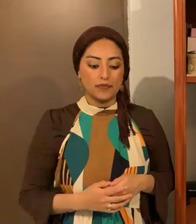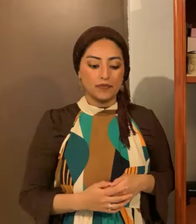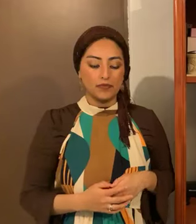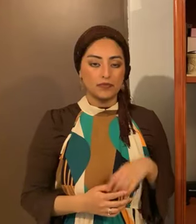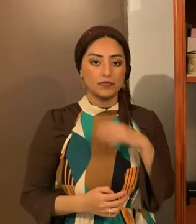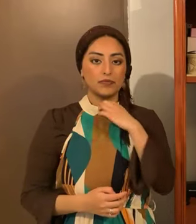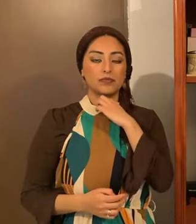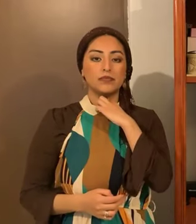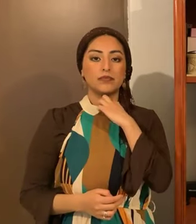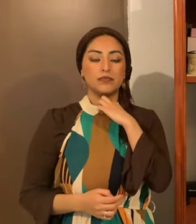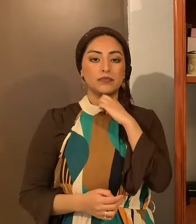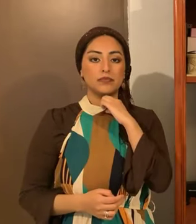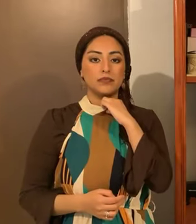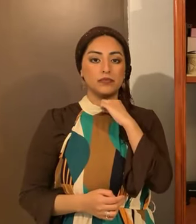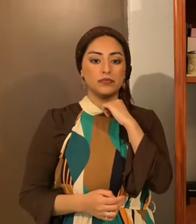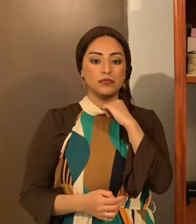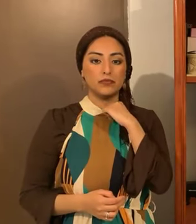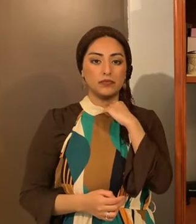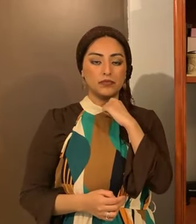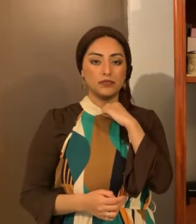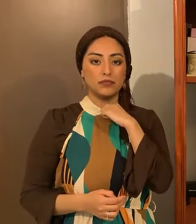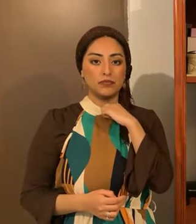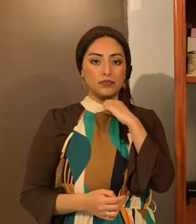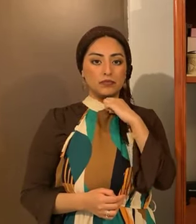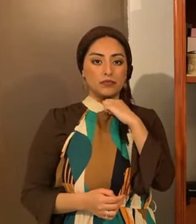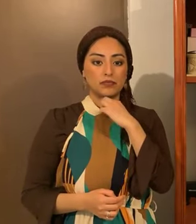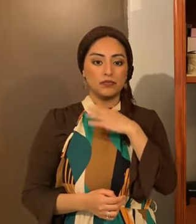teníamos el salterio aquí,